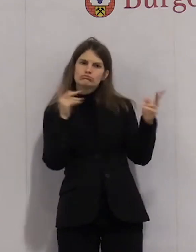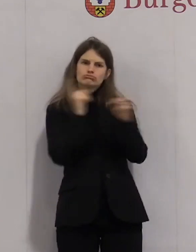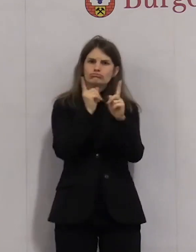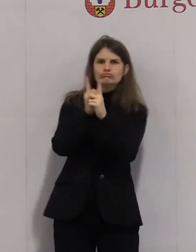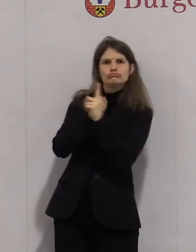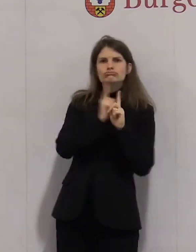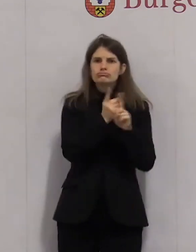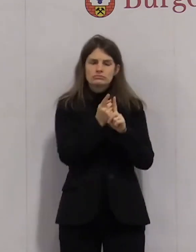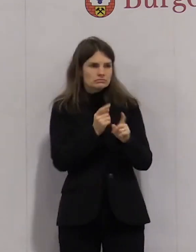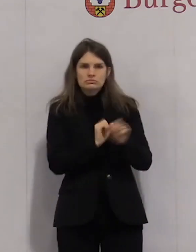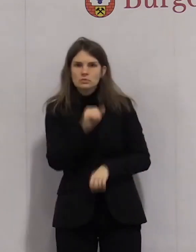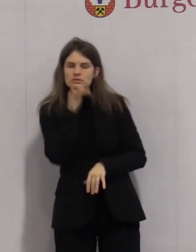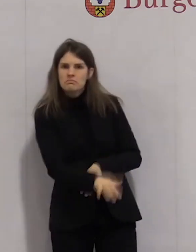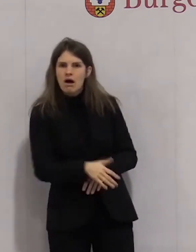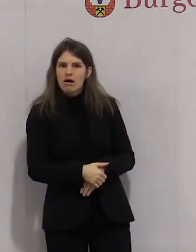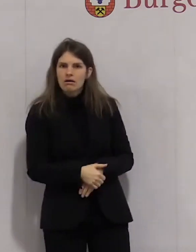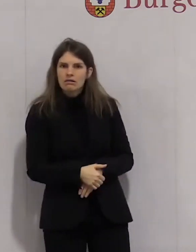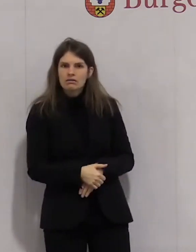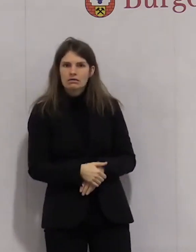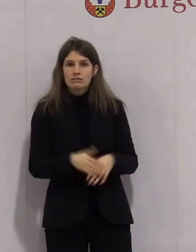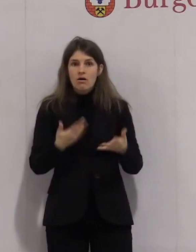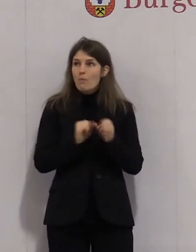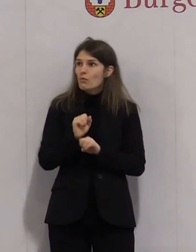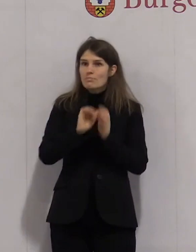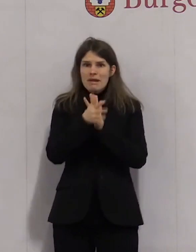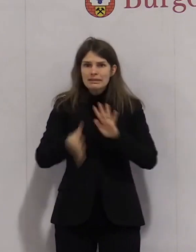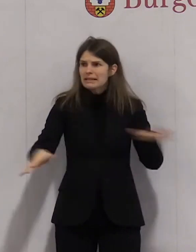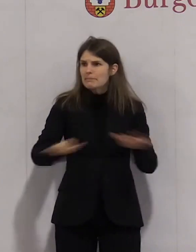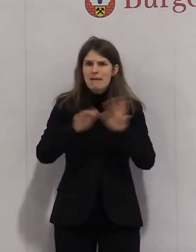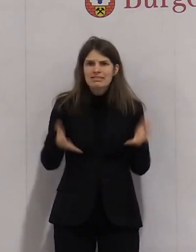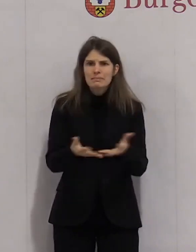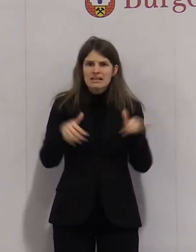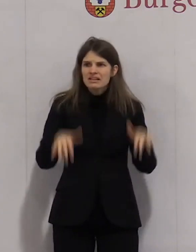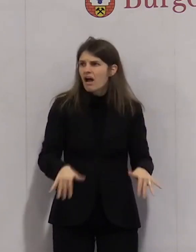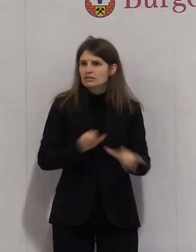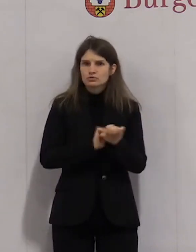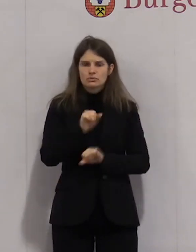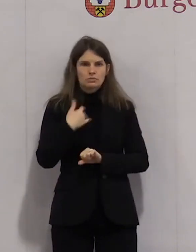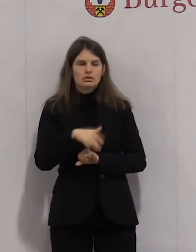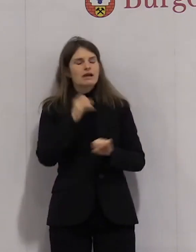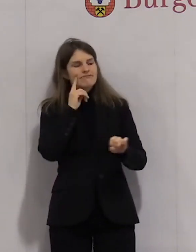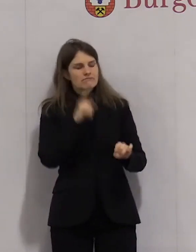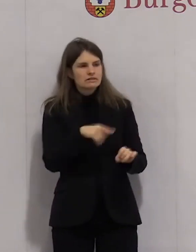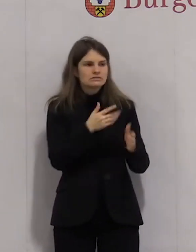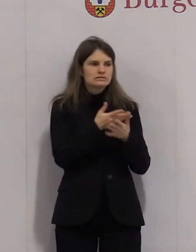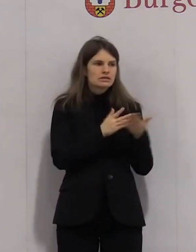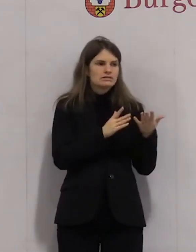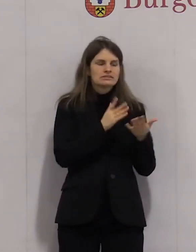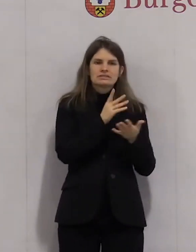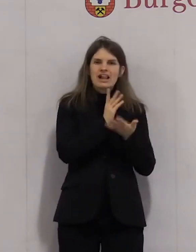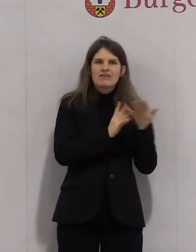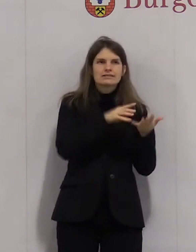pandemie stattgefunden haben ja das stimmt das war mehr veranstaltungen und feten in den